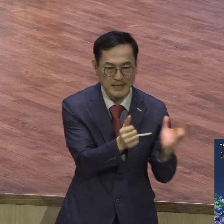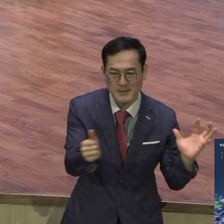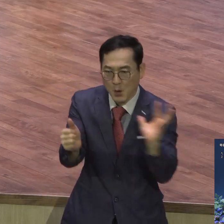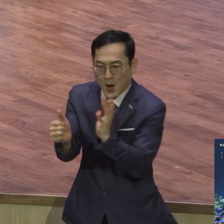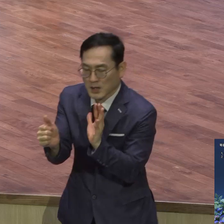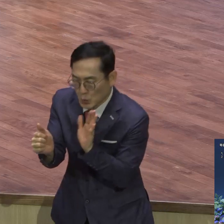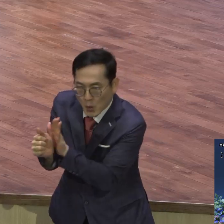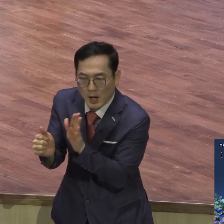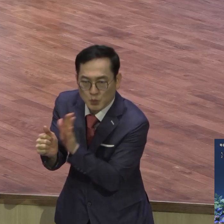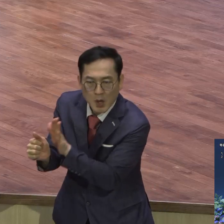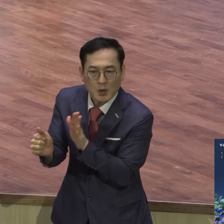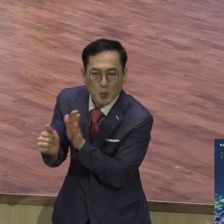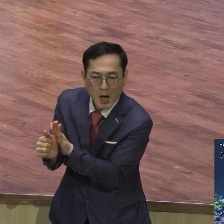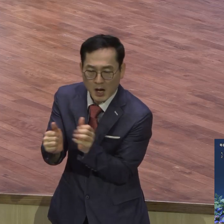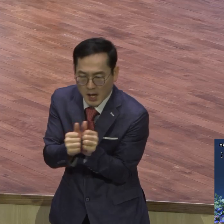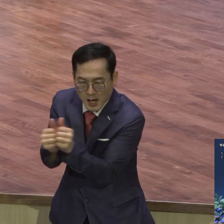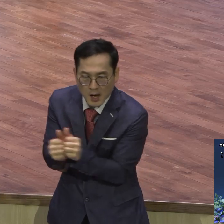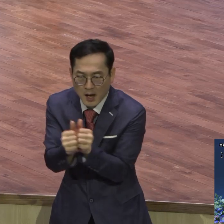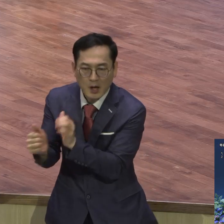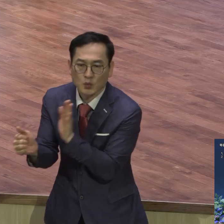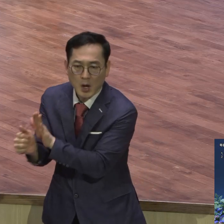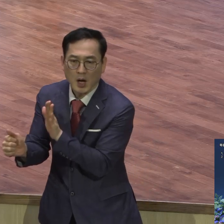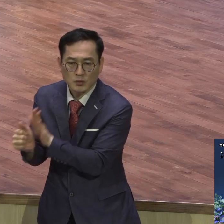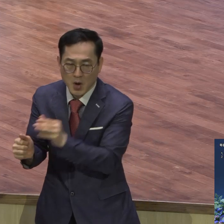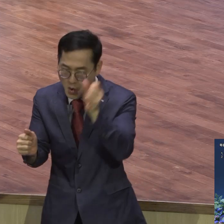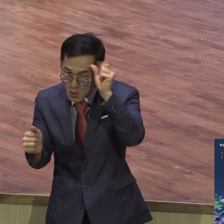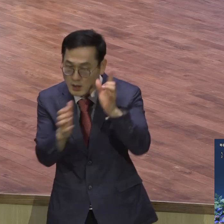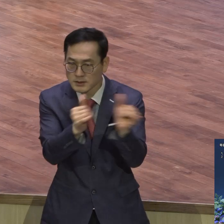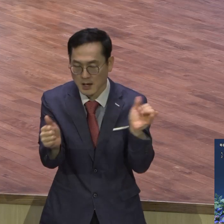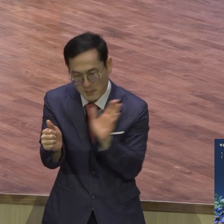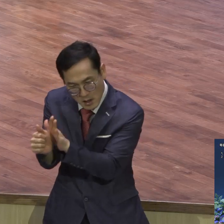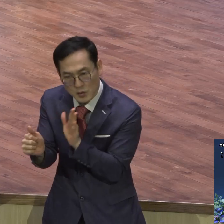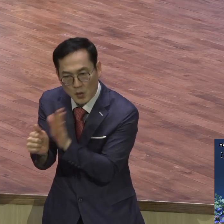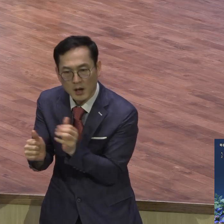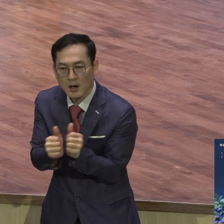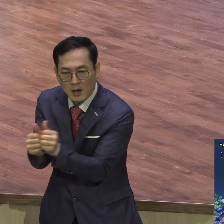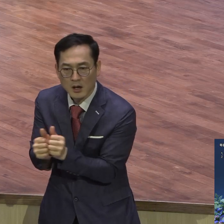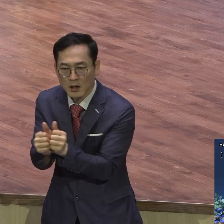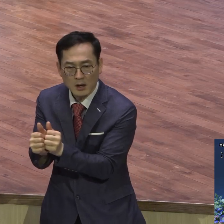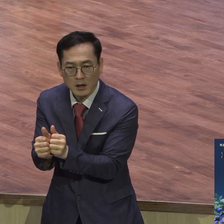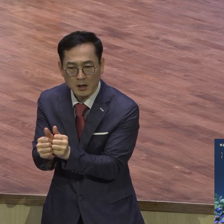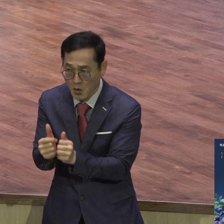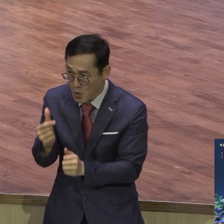동력자들이 붙게 되었어요. 어떻게 놀란 부흥 역사가 일어나느냐